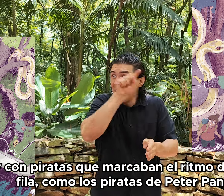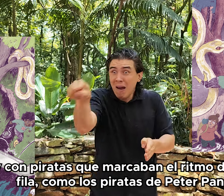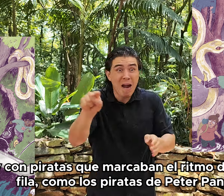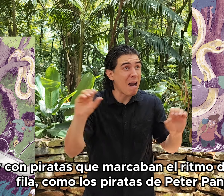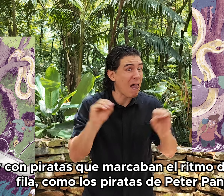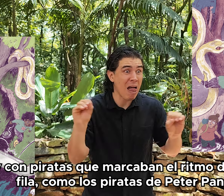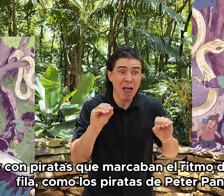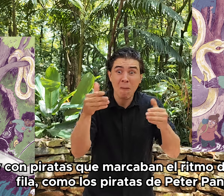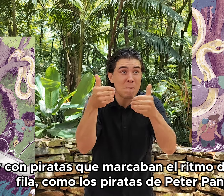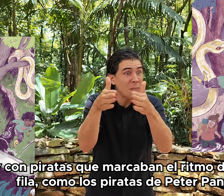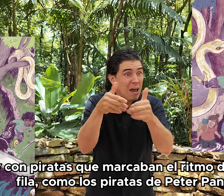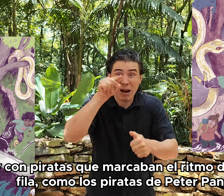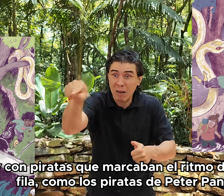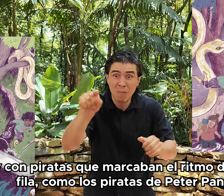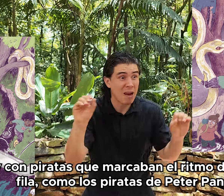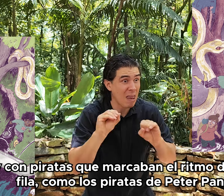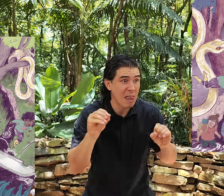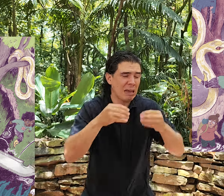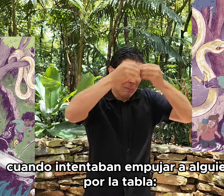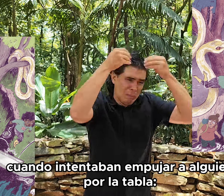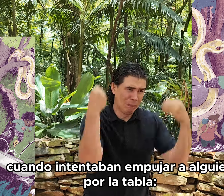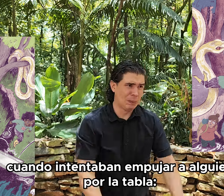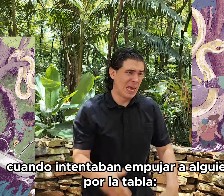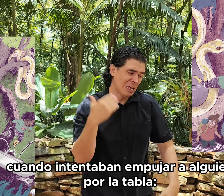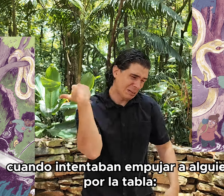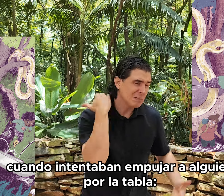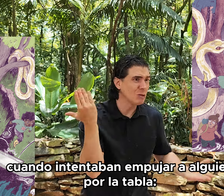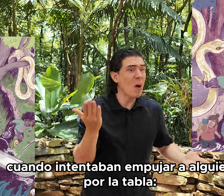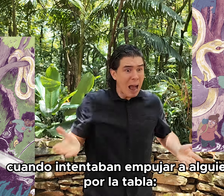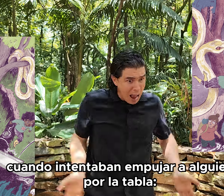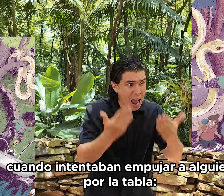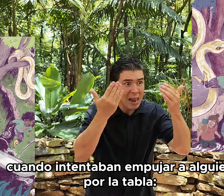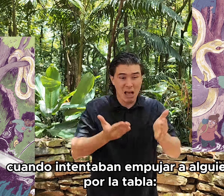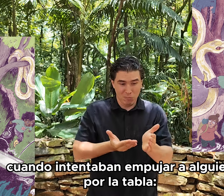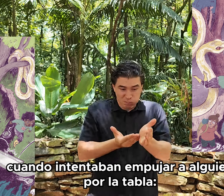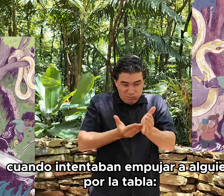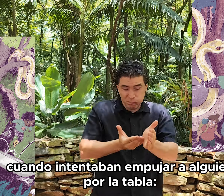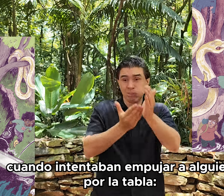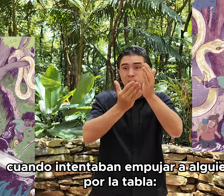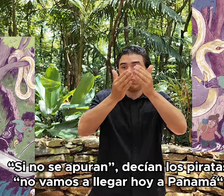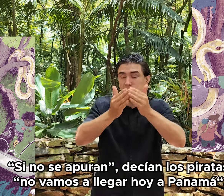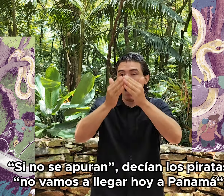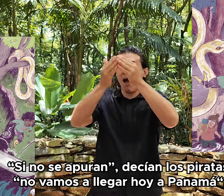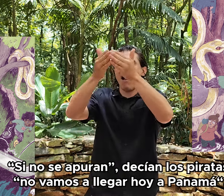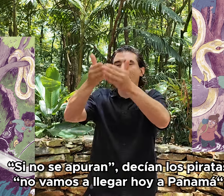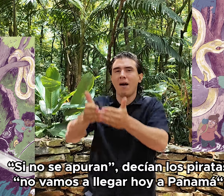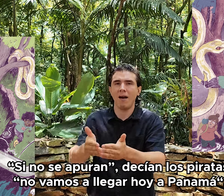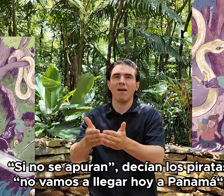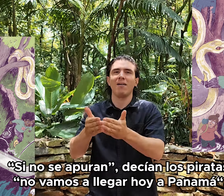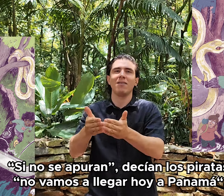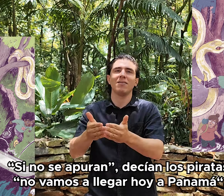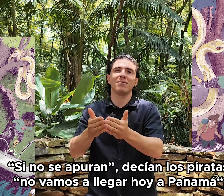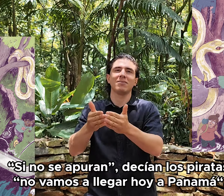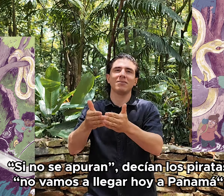fila, como los piratas de Peter Pan, cuando intentaban empujar a alguien por la tabla. Si no se apuran, decían los